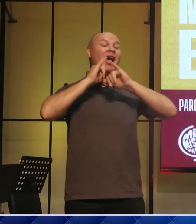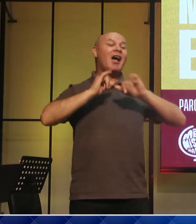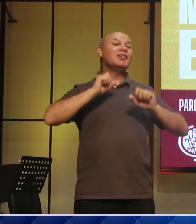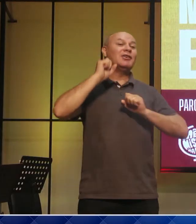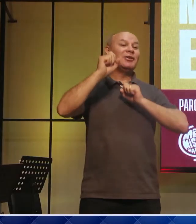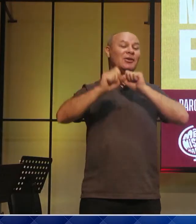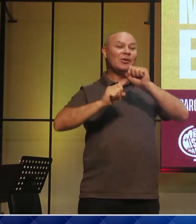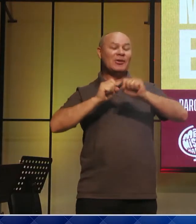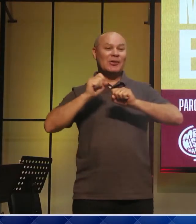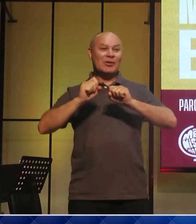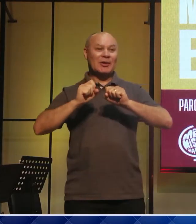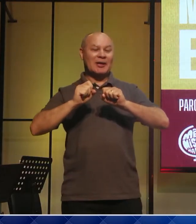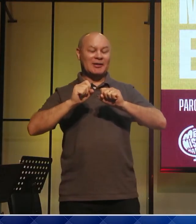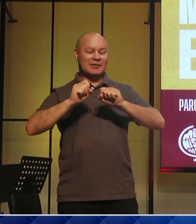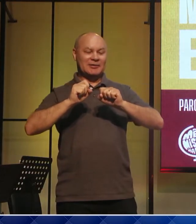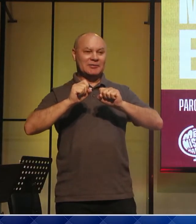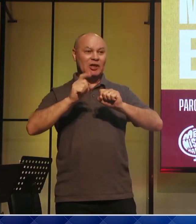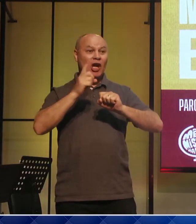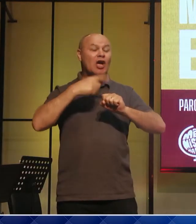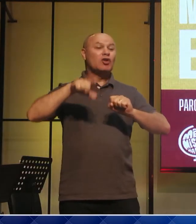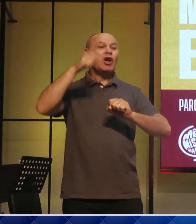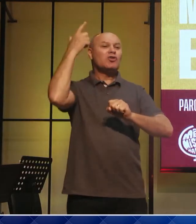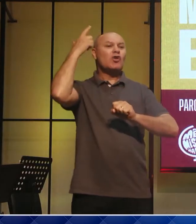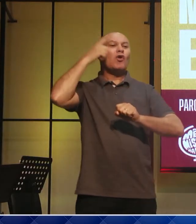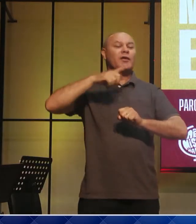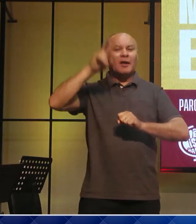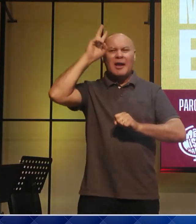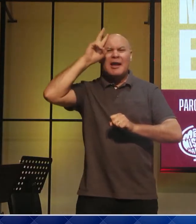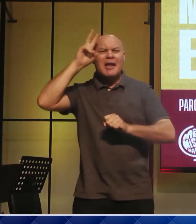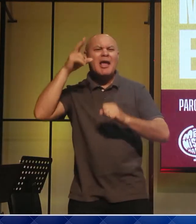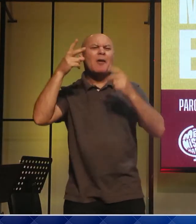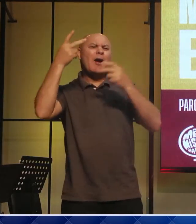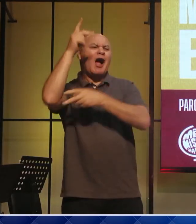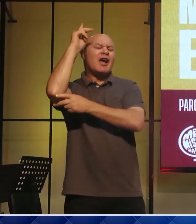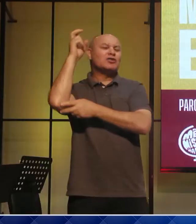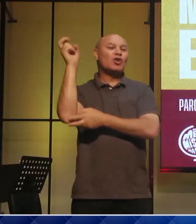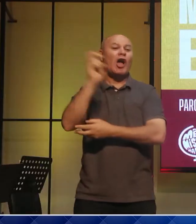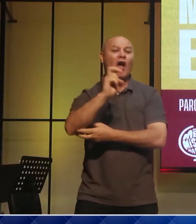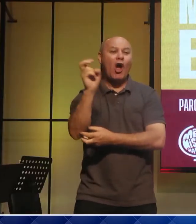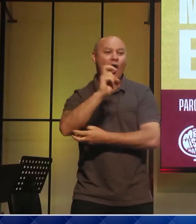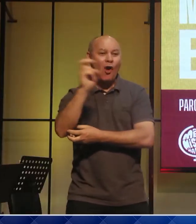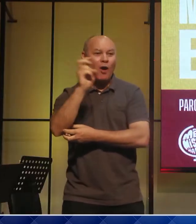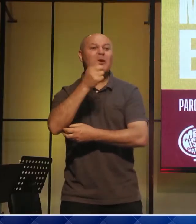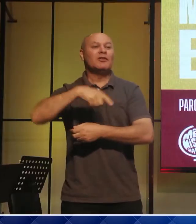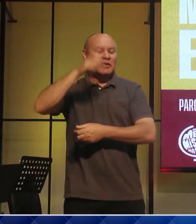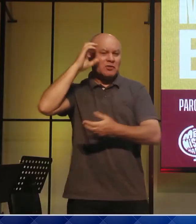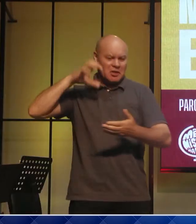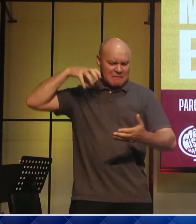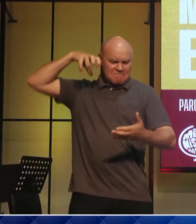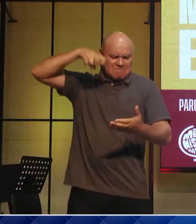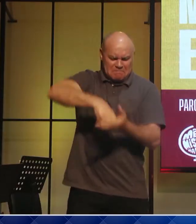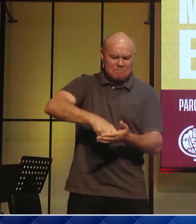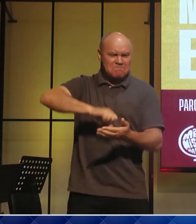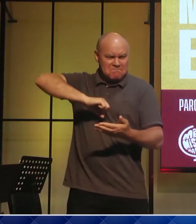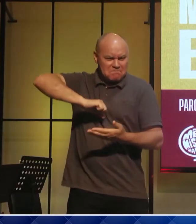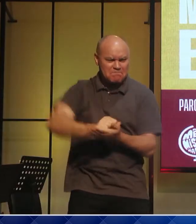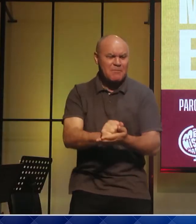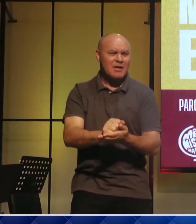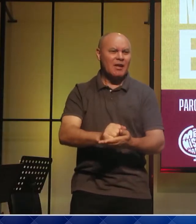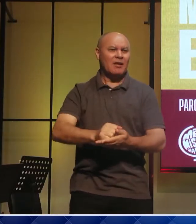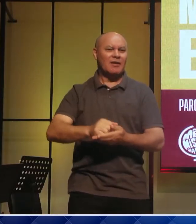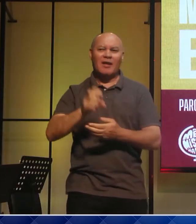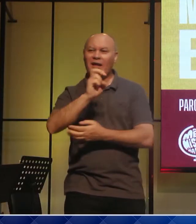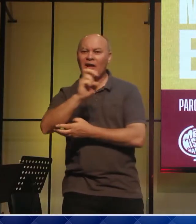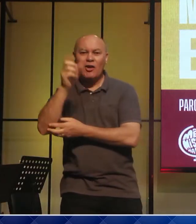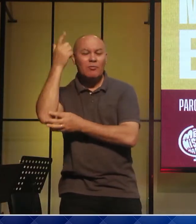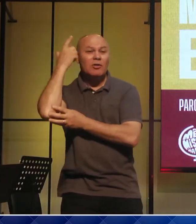que nós pisaríamos a serpente, que nós comeríamos coisas mortíferas e não faria nenhum mal, que nós oraríamos e as